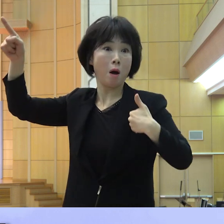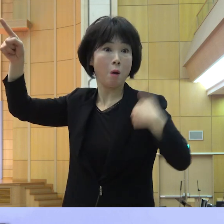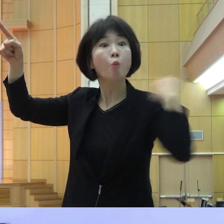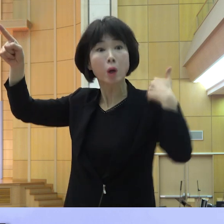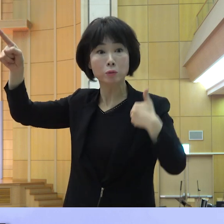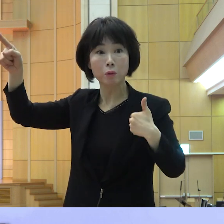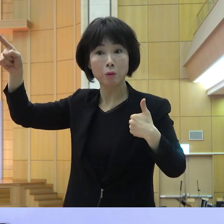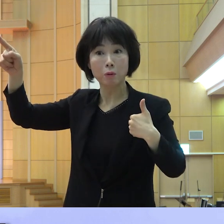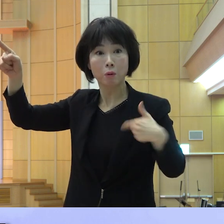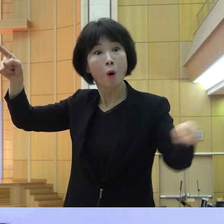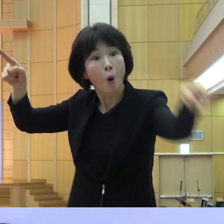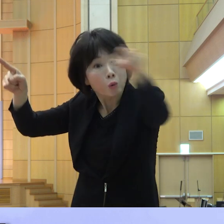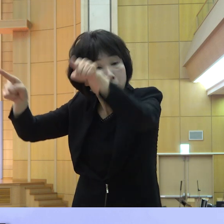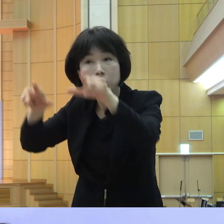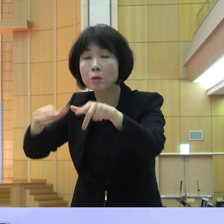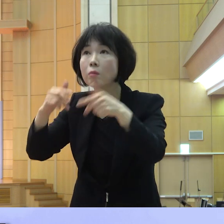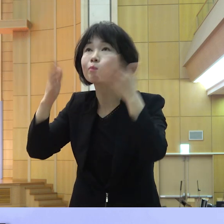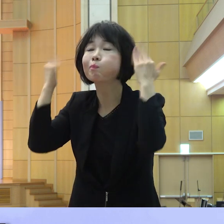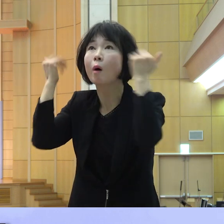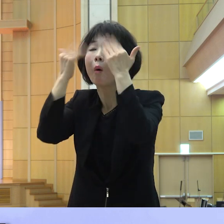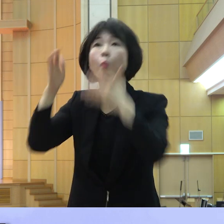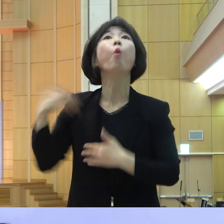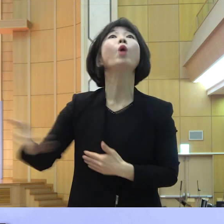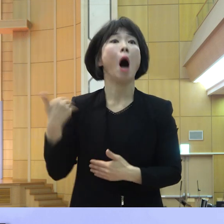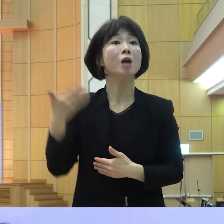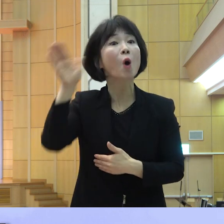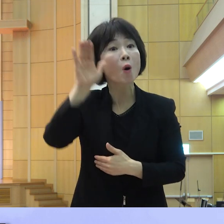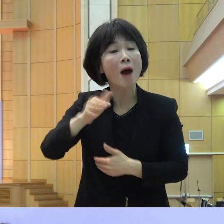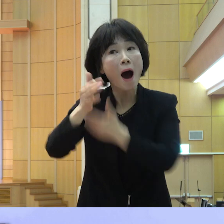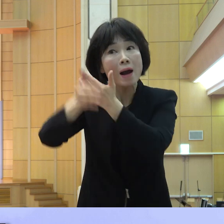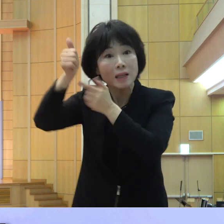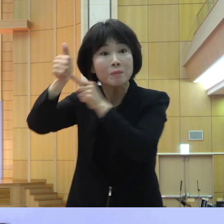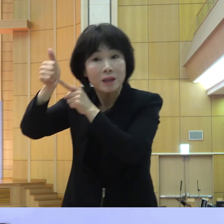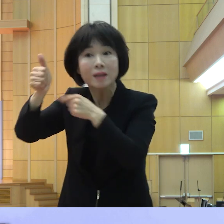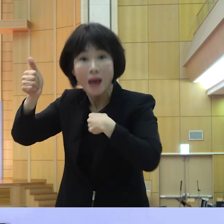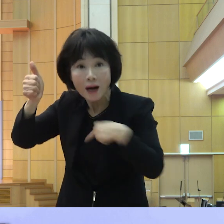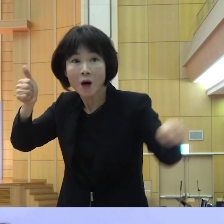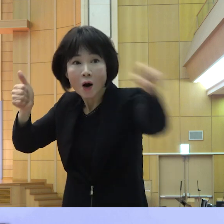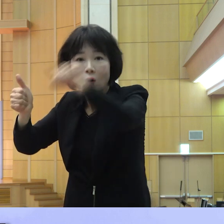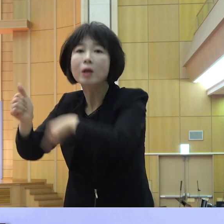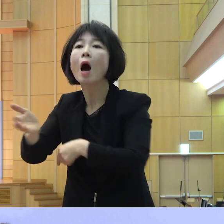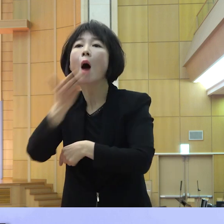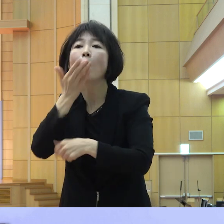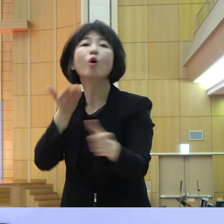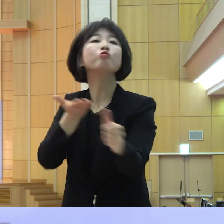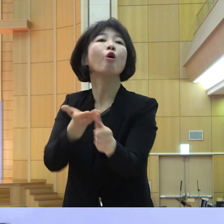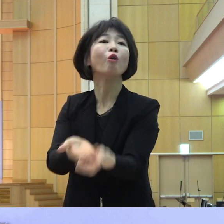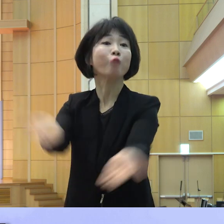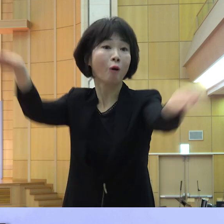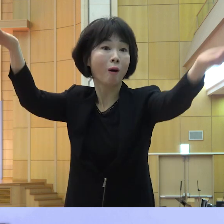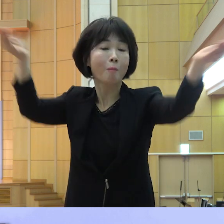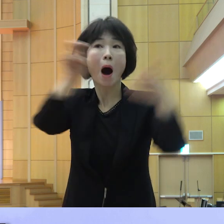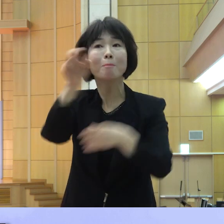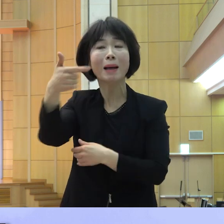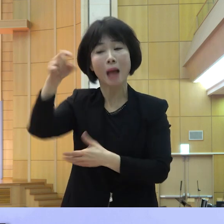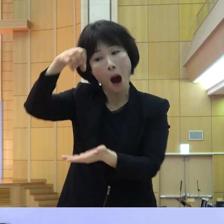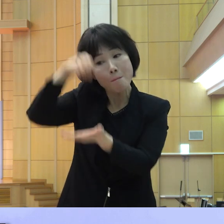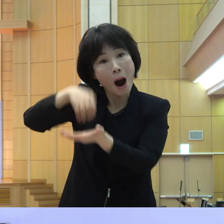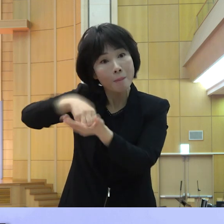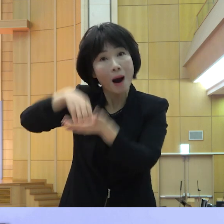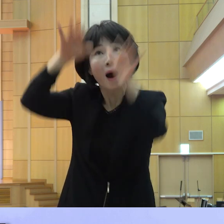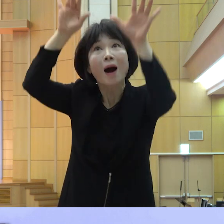알지 못하고 너도 알지 못했는데 하나님이 만나를 먹이신 거야. 근데 만나를 먹이신